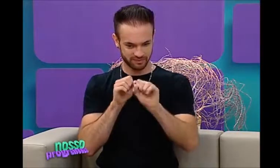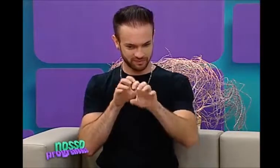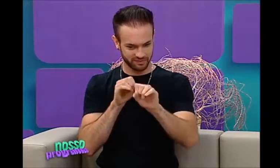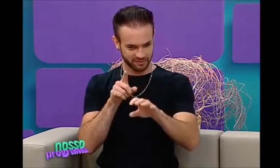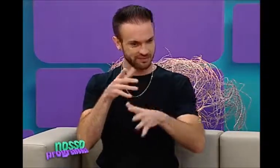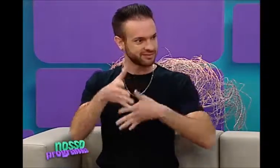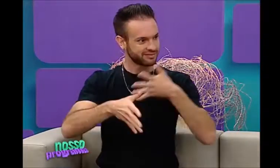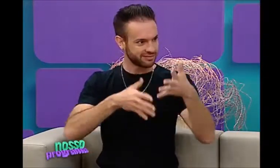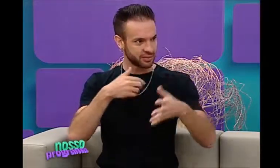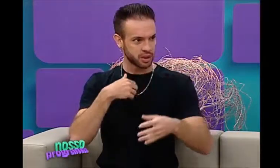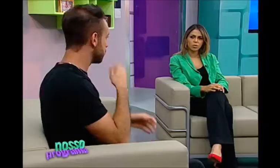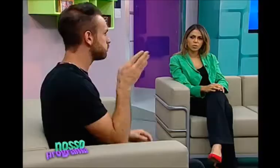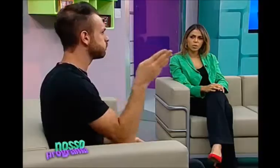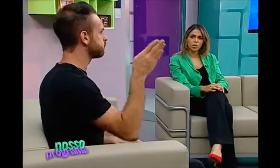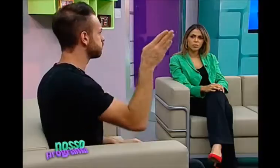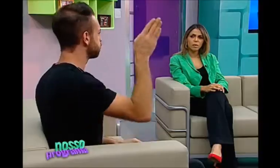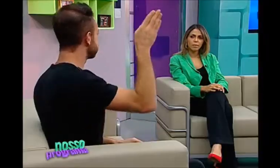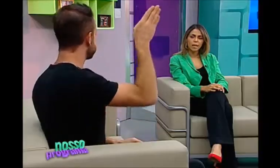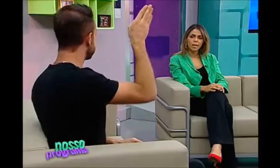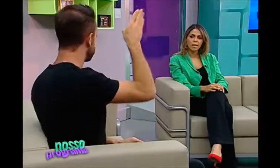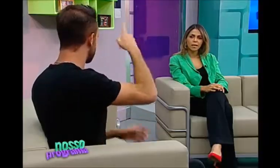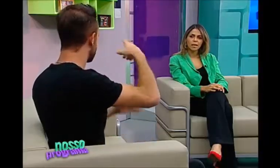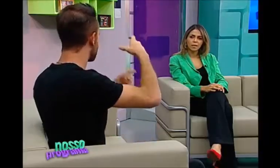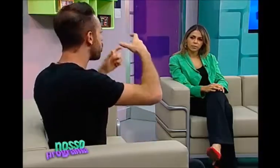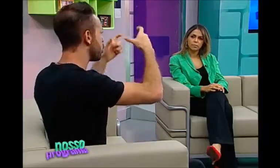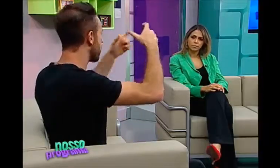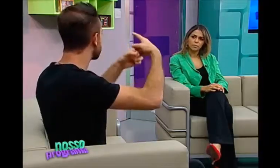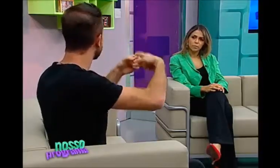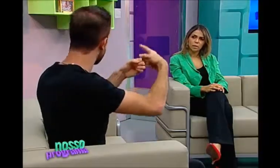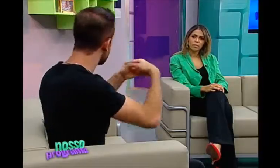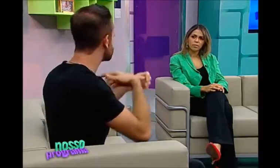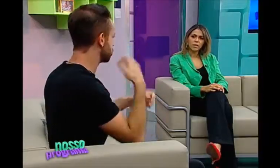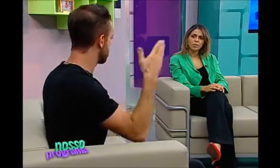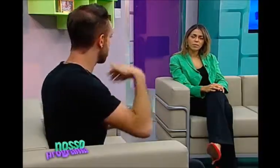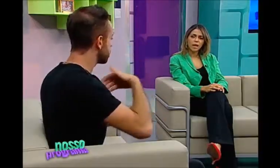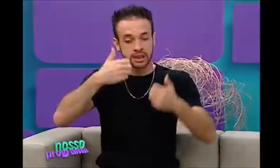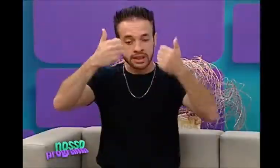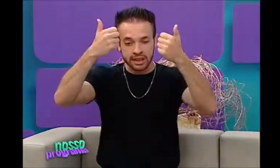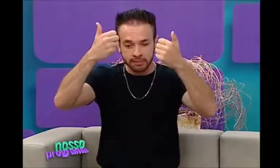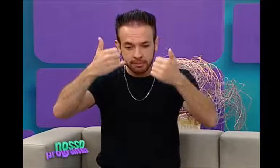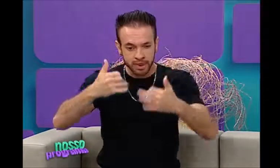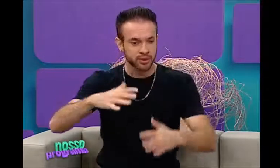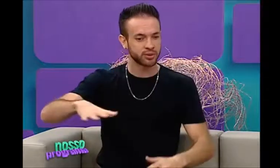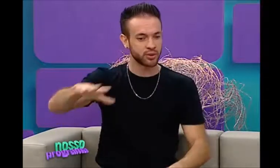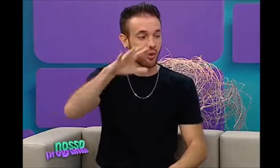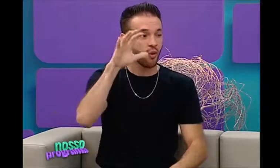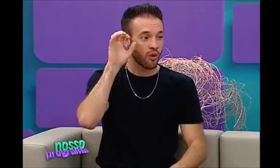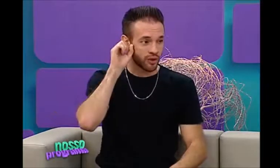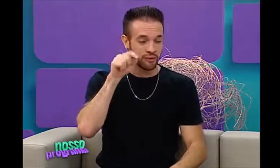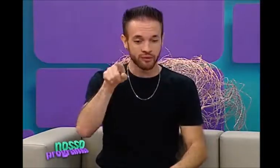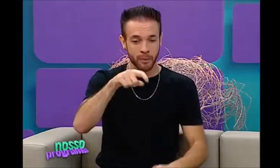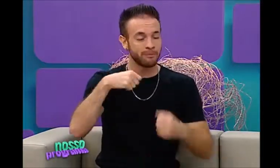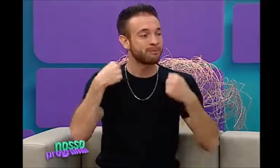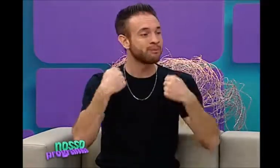Meu professor, instrutor e eu também, eu vou em vários lugares, várias cidades, eu explico para os